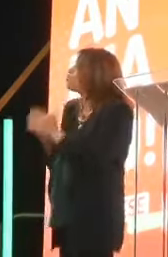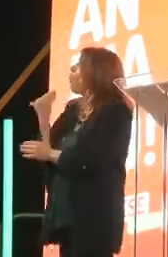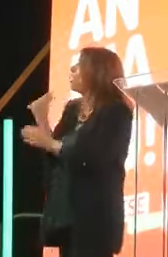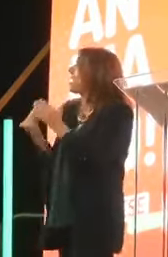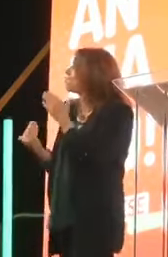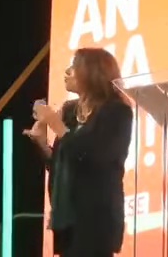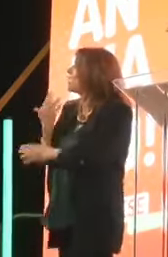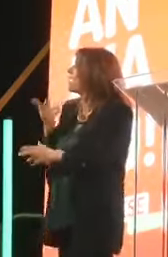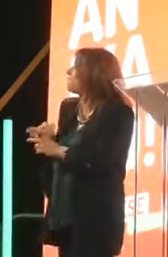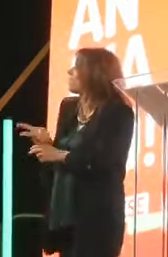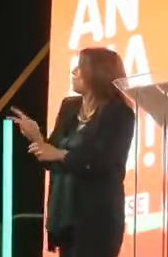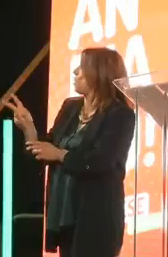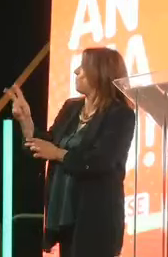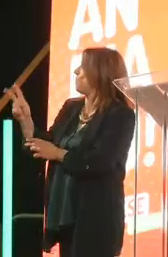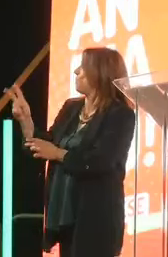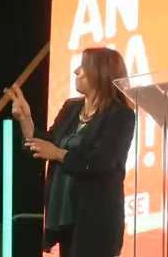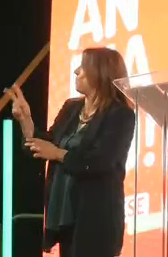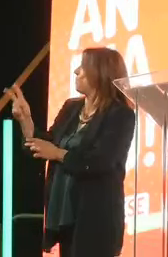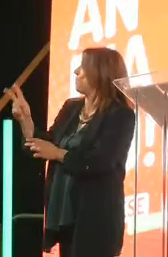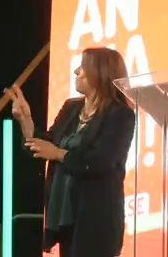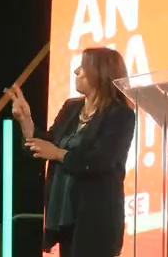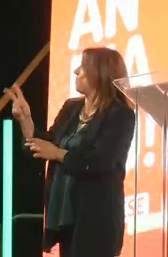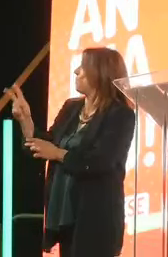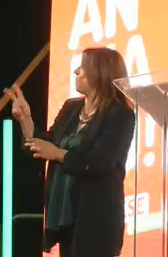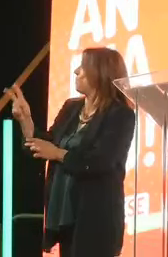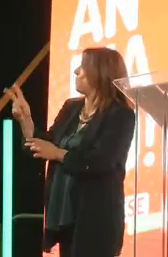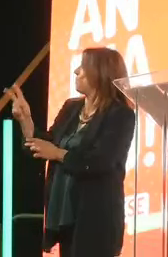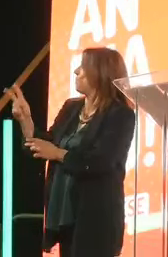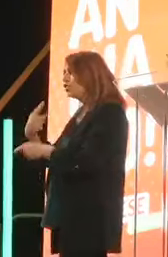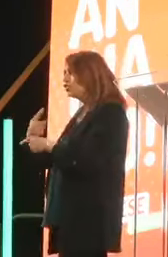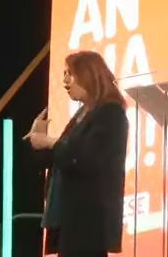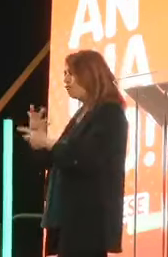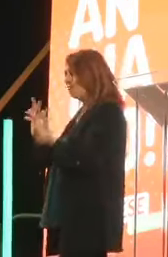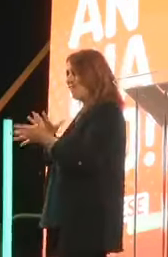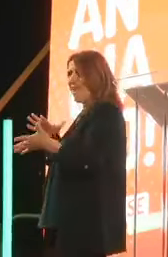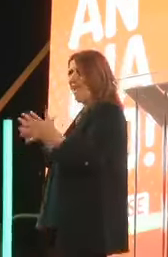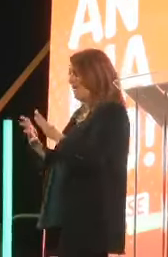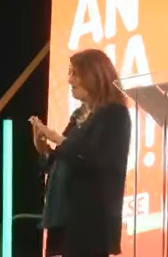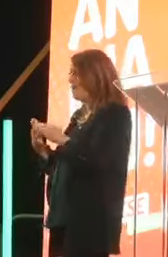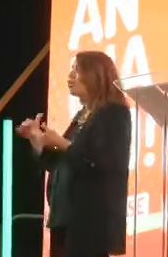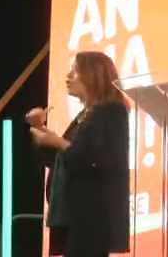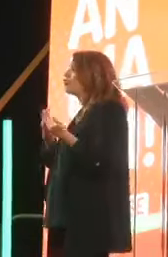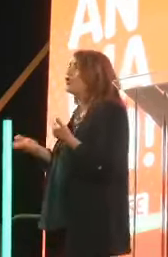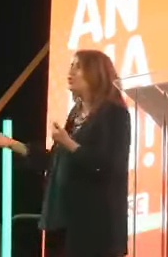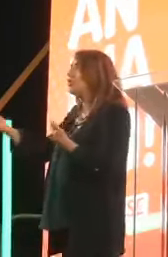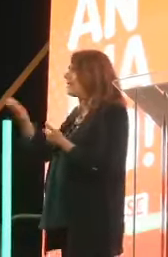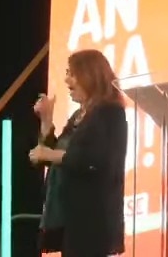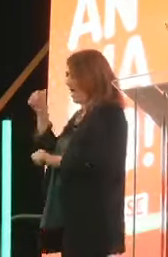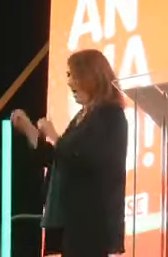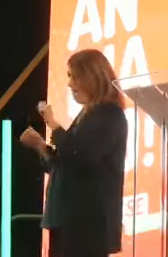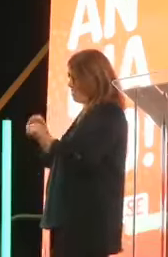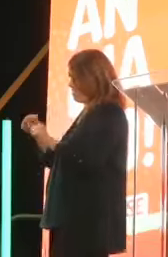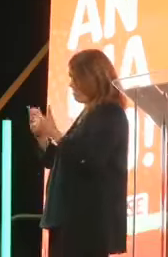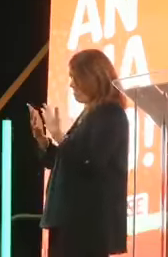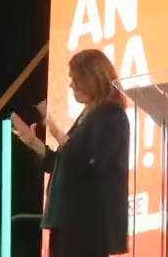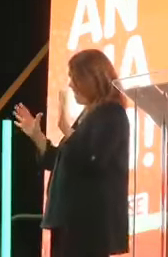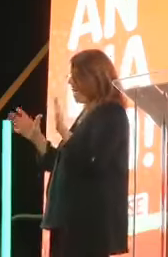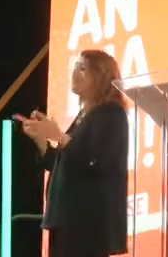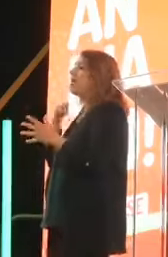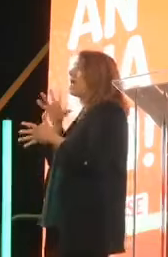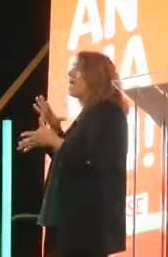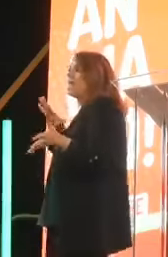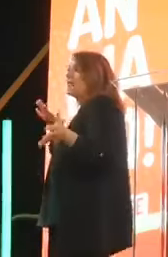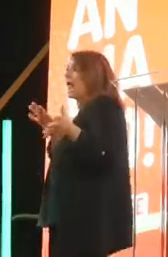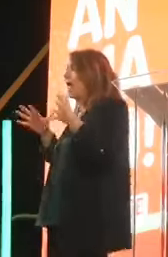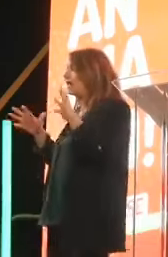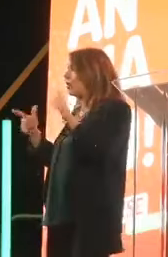più, perché i bisogni dei baresi, la società è cambiata ed è spaventata dalle trasformazioni